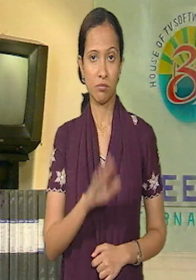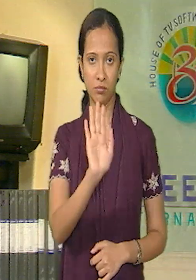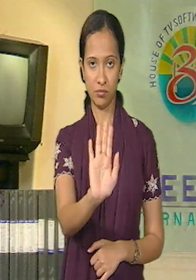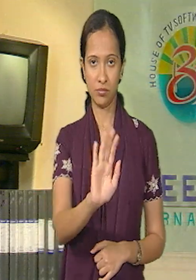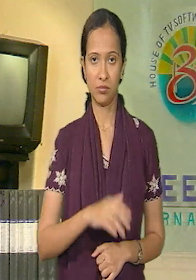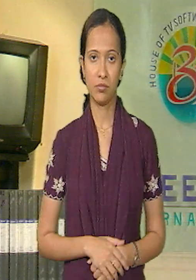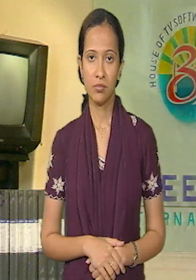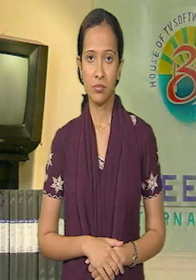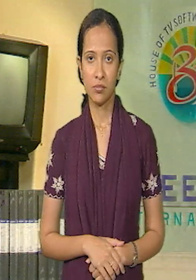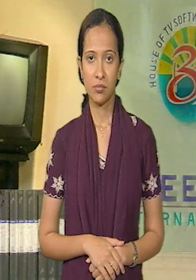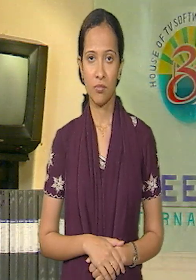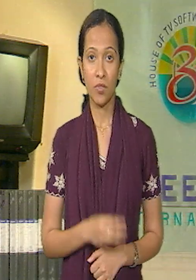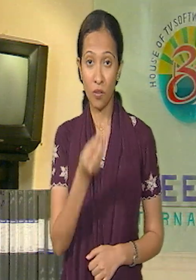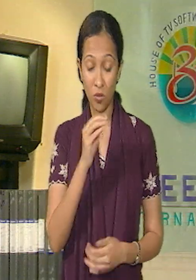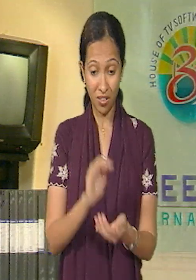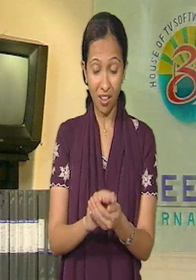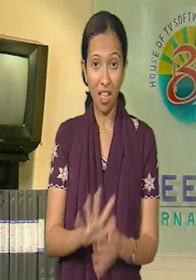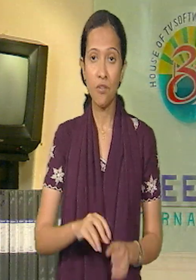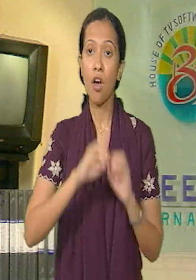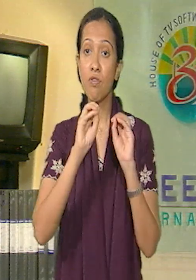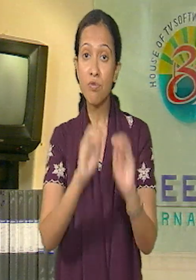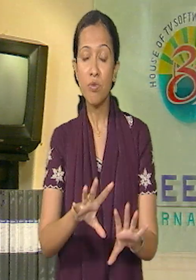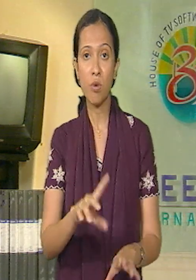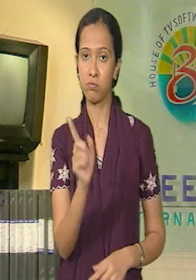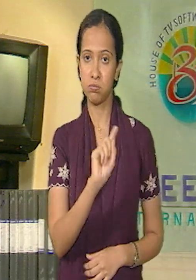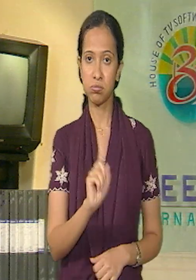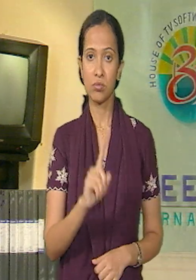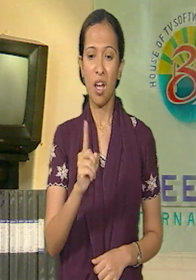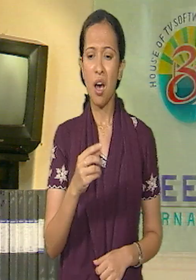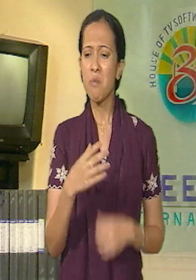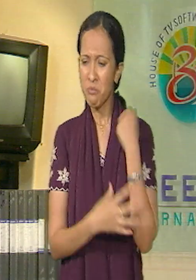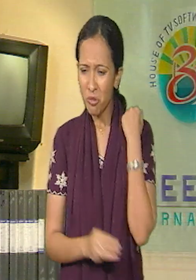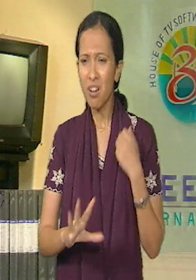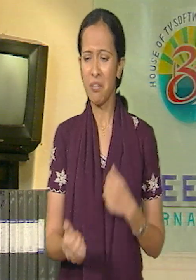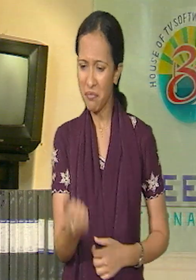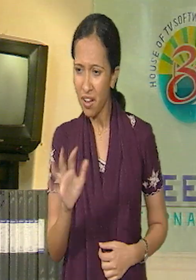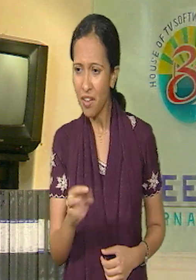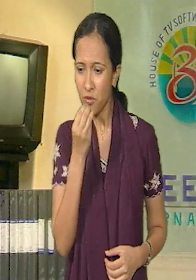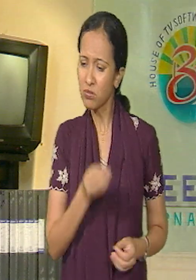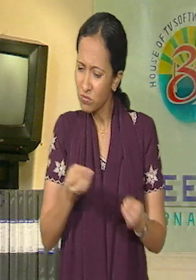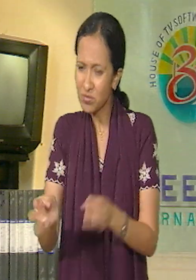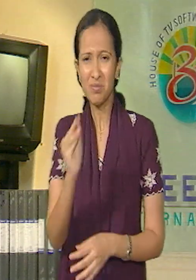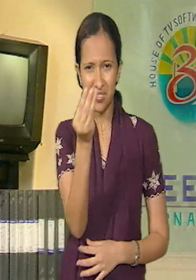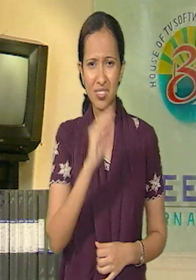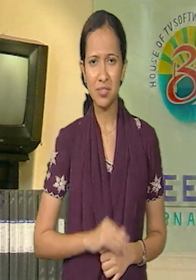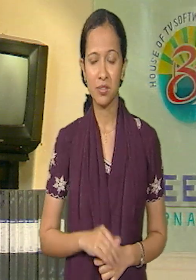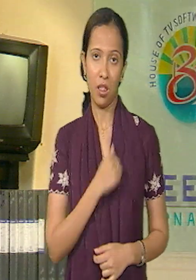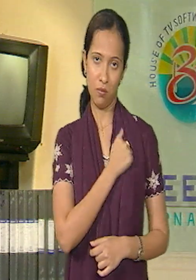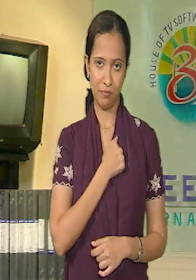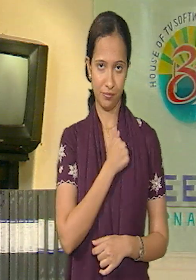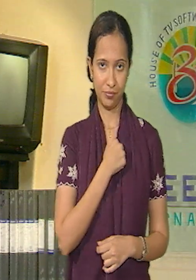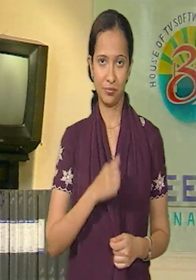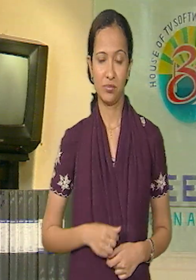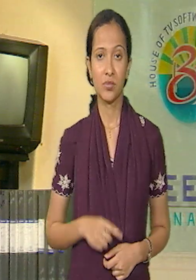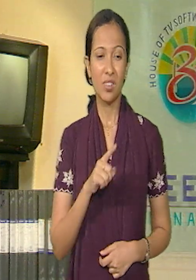ठहरो, बचे हुए खाने को इस तरह से फेंकने के बजाय किसी जरूरतमंद को दें तो क्या वो अच्छा नहीं होगा? सॉरी